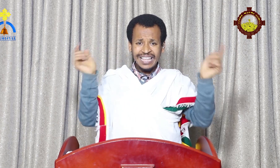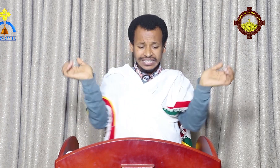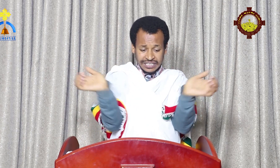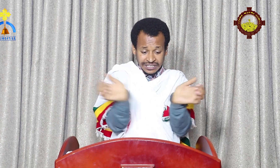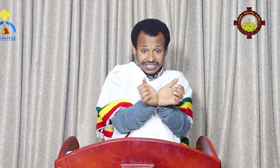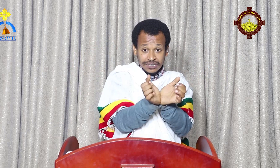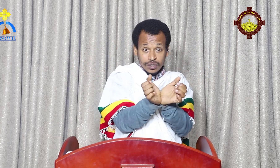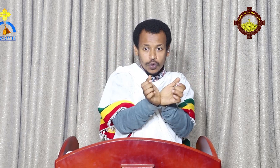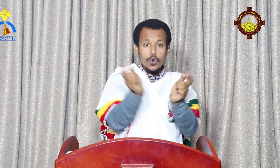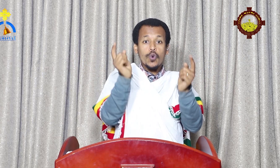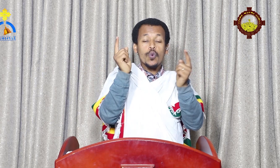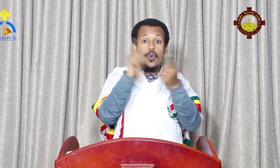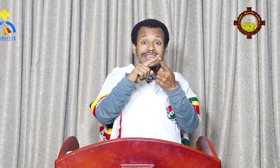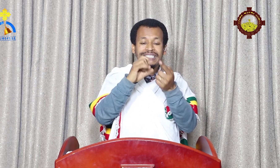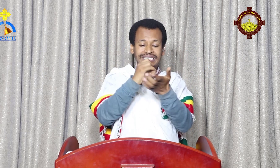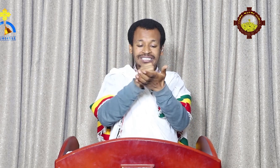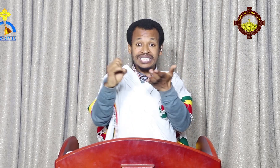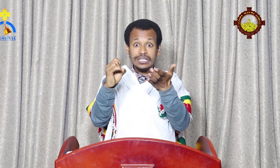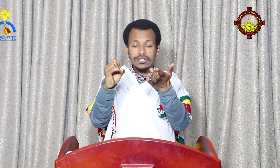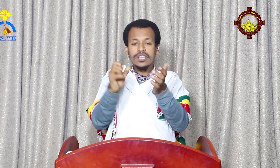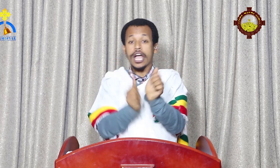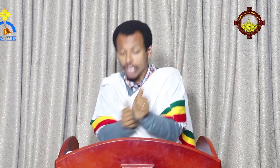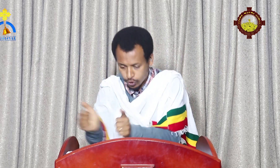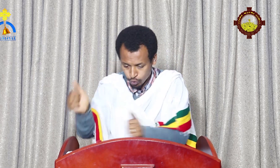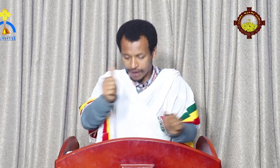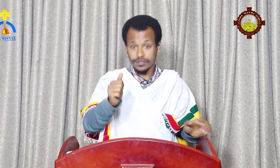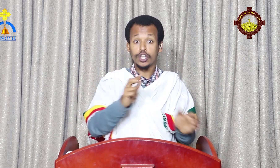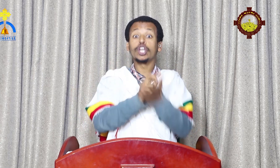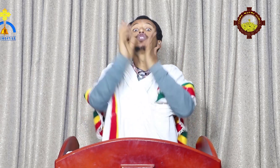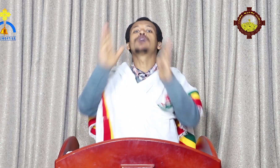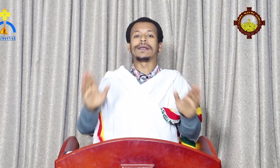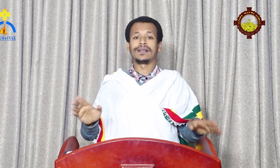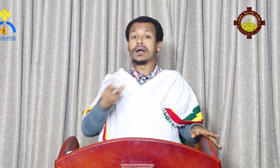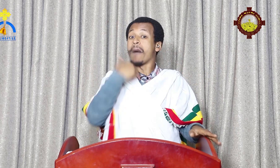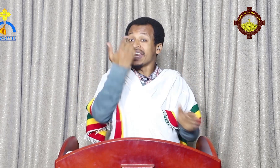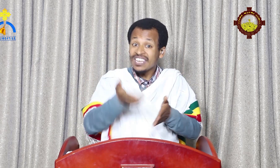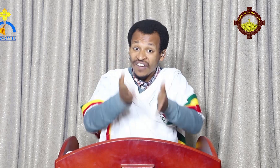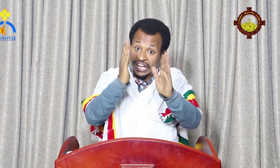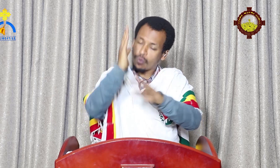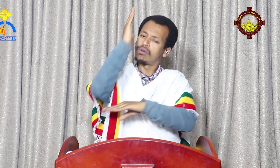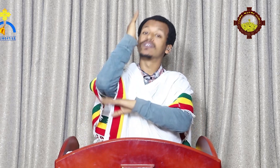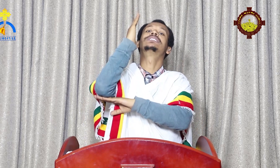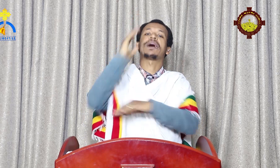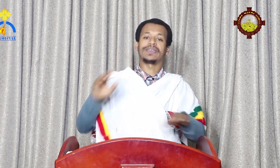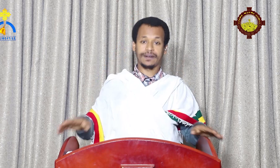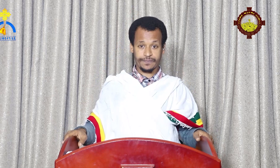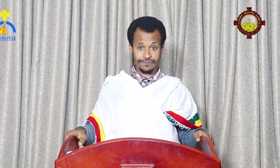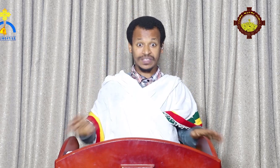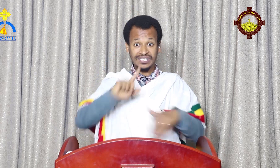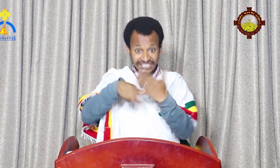ከኃጢአት እስረት ወደ ጽድቅ ያሻግሩናል። ቅዱሳን ማን የፈቀደው? እግዚአብሔር።